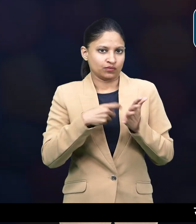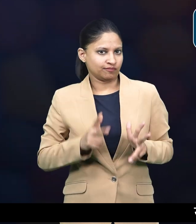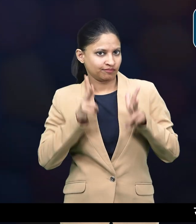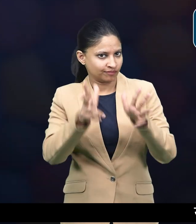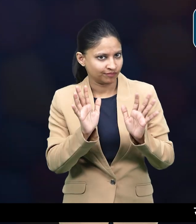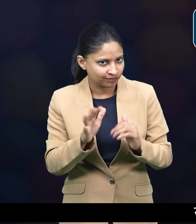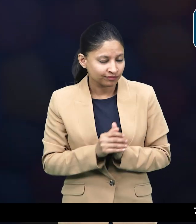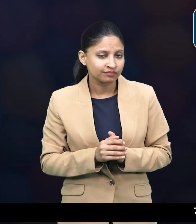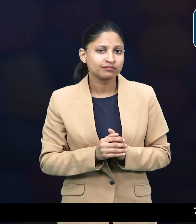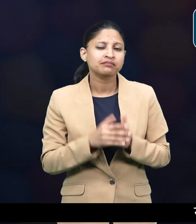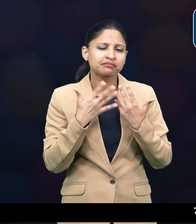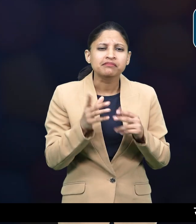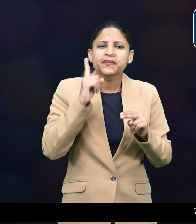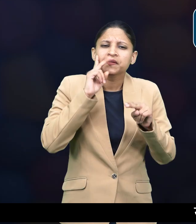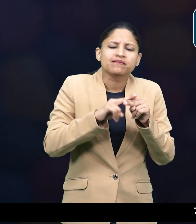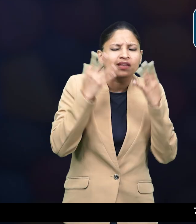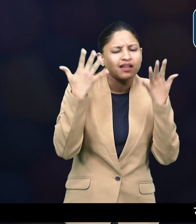यदि भाजक समान हो